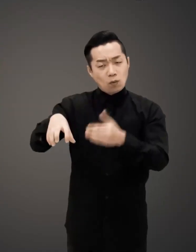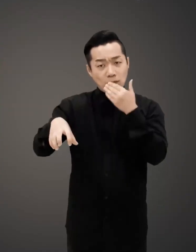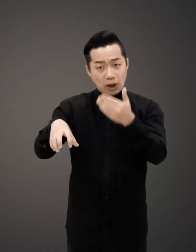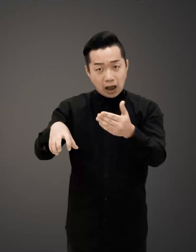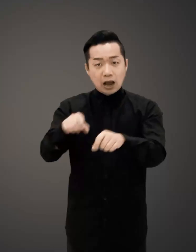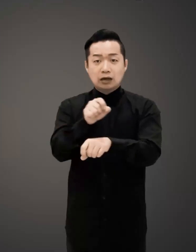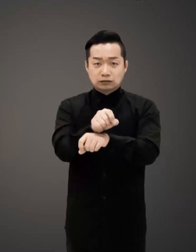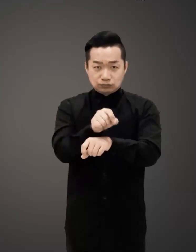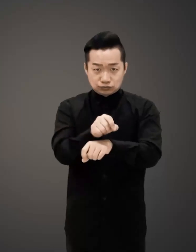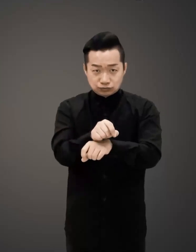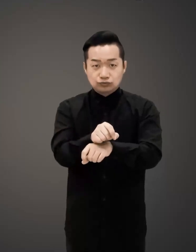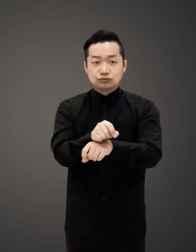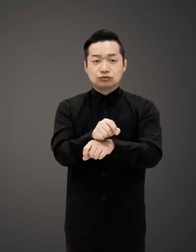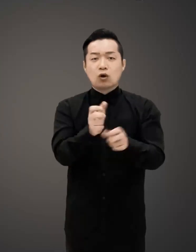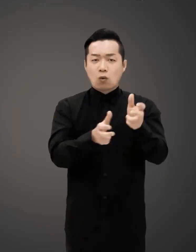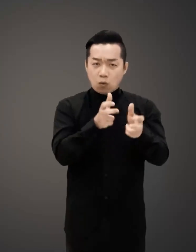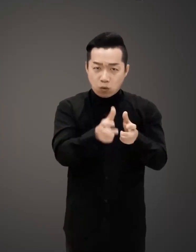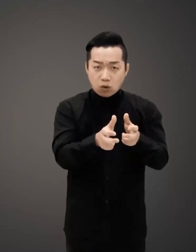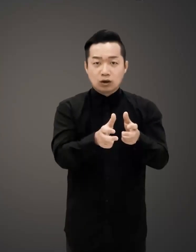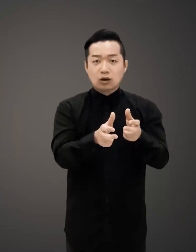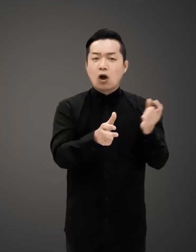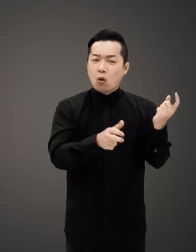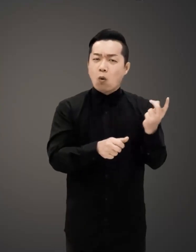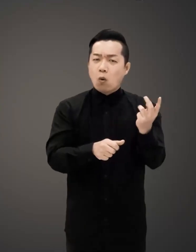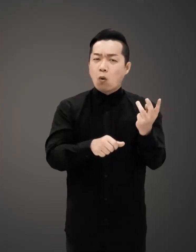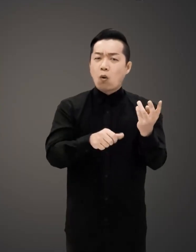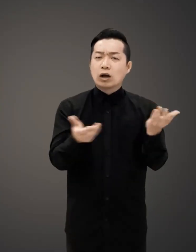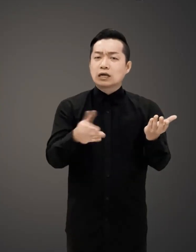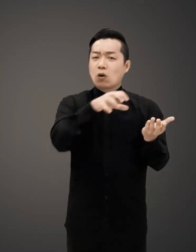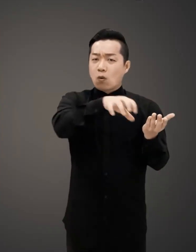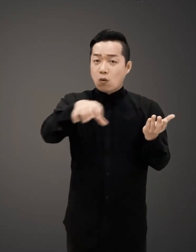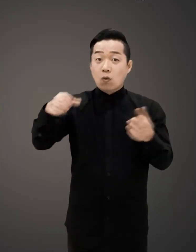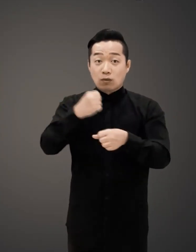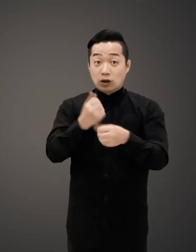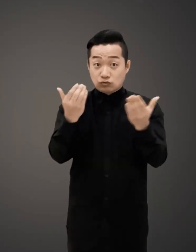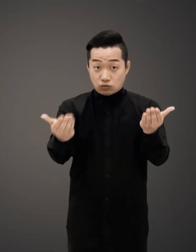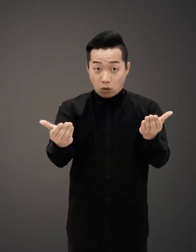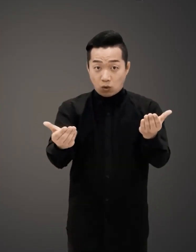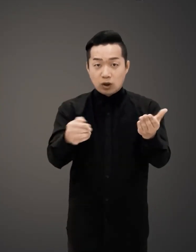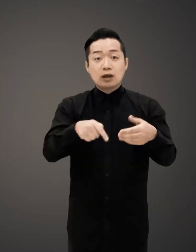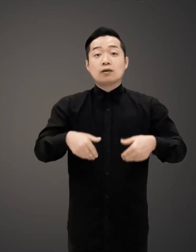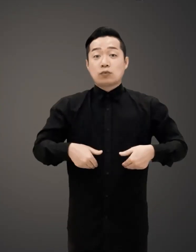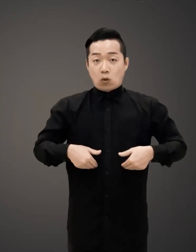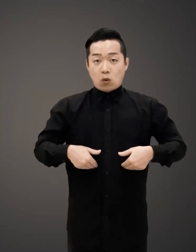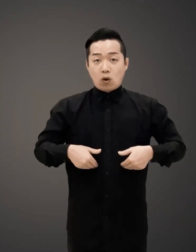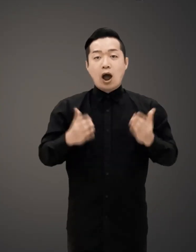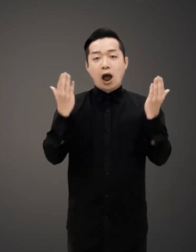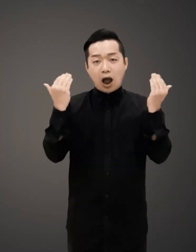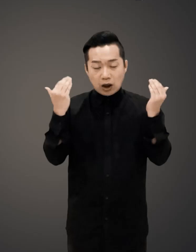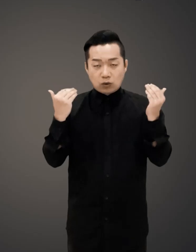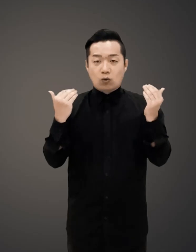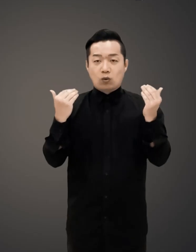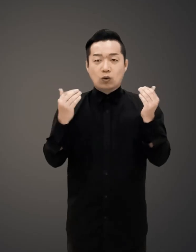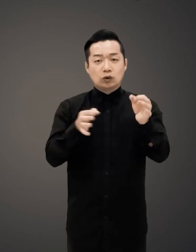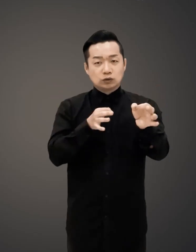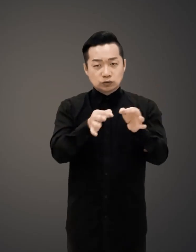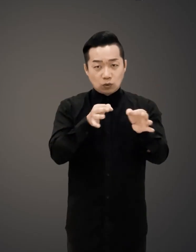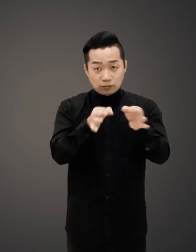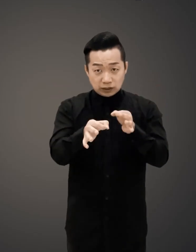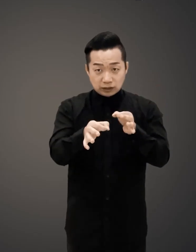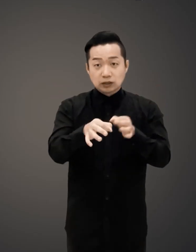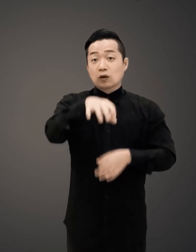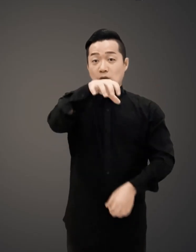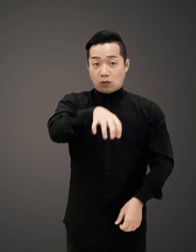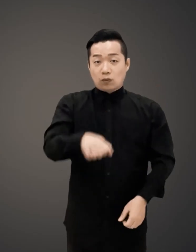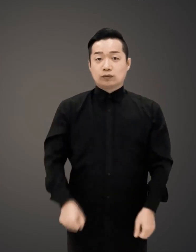위한 사무실 공간 또는 공장 같은 그런 여러 일을 하는 공간을 만들고 또는 그에 필요한 학교, 쇼핑을 하기